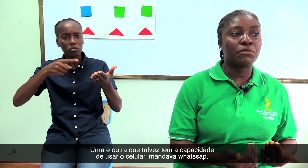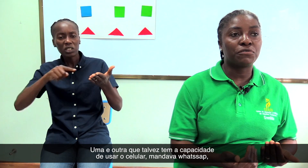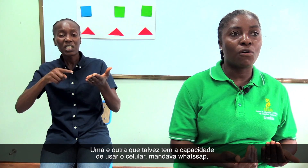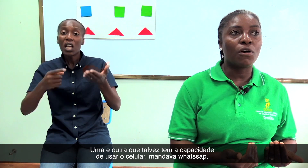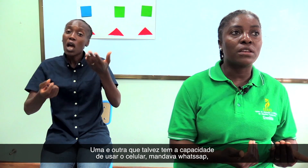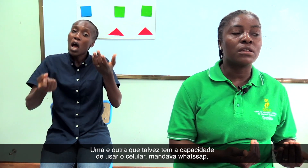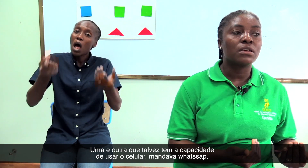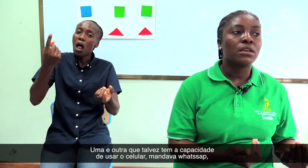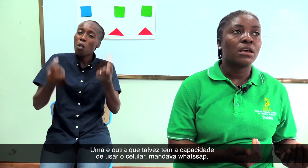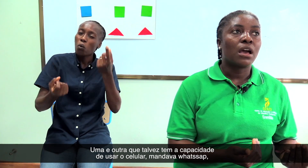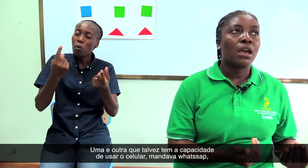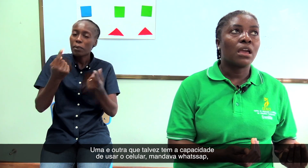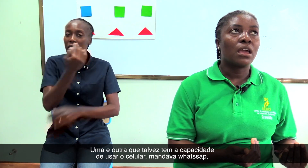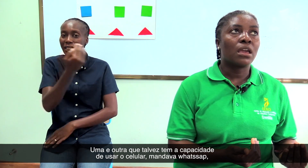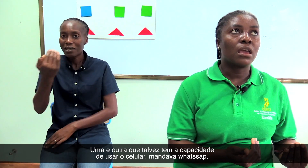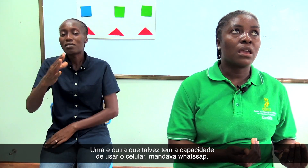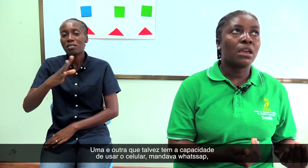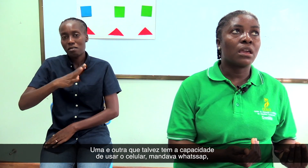o telefone,